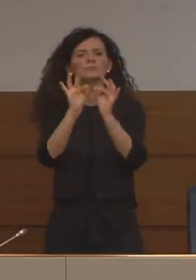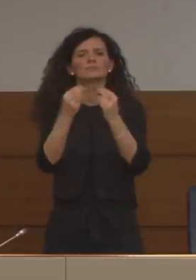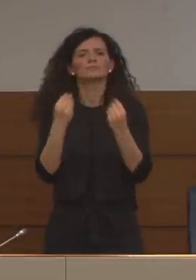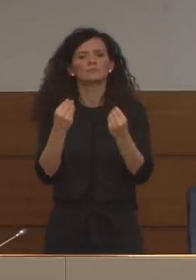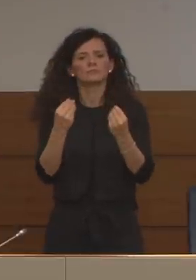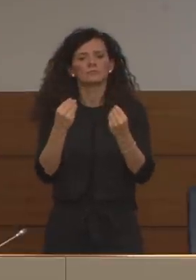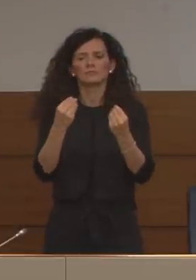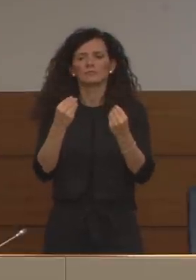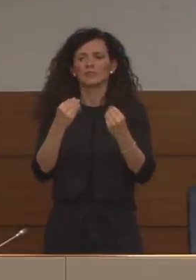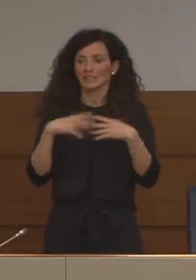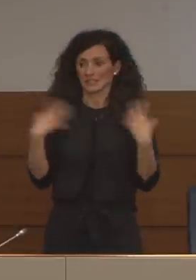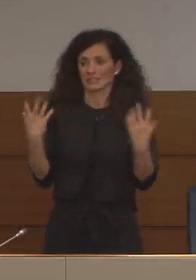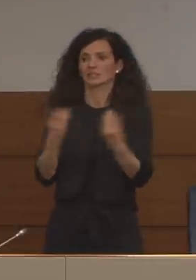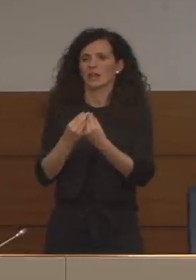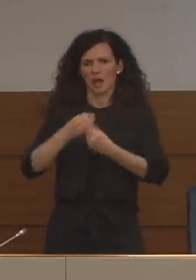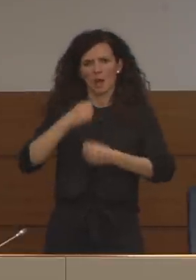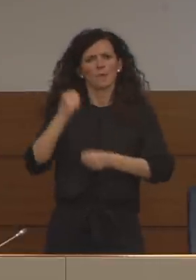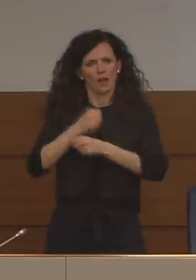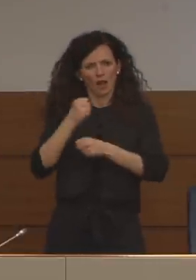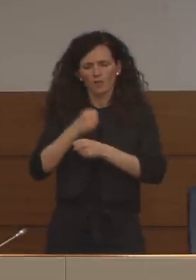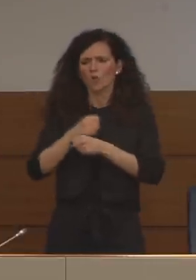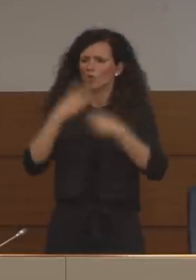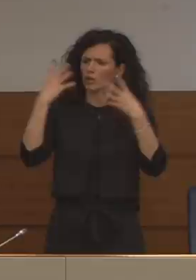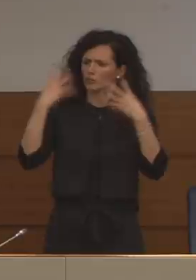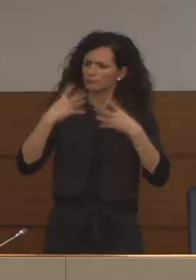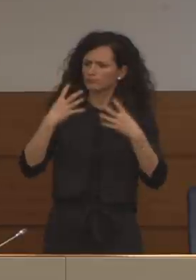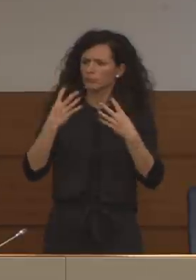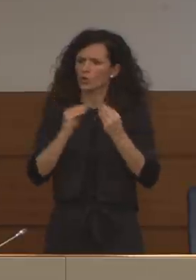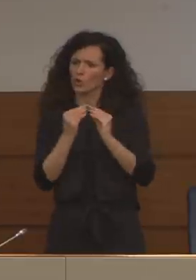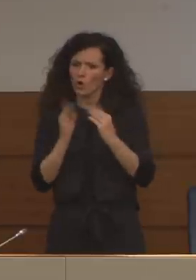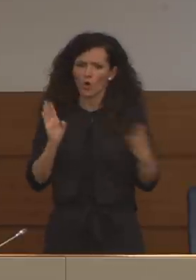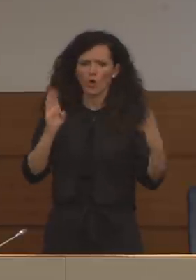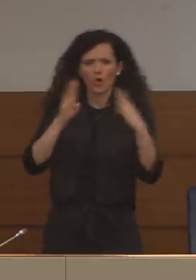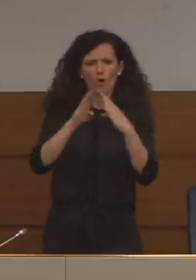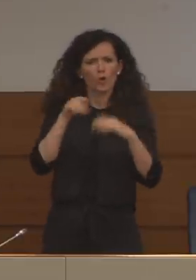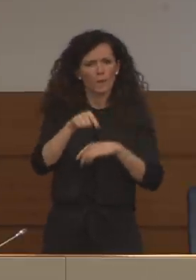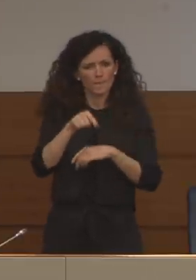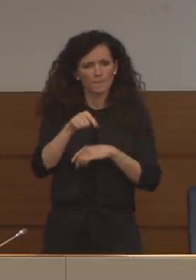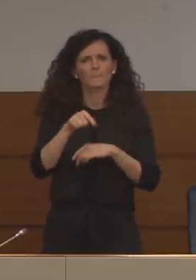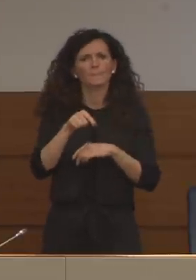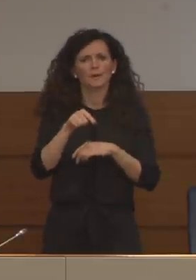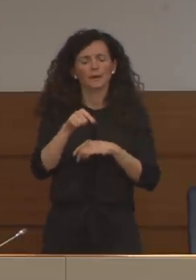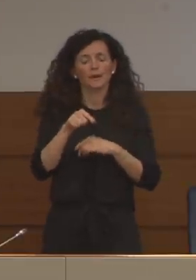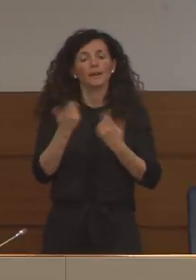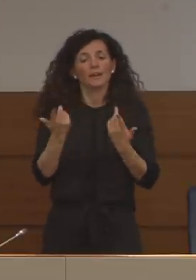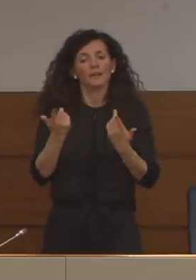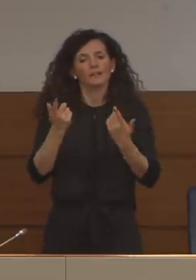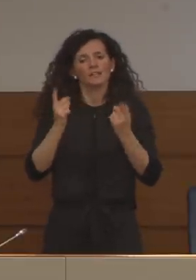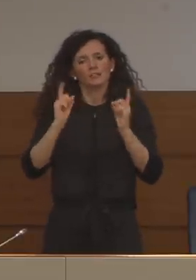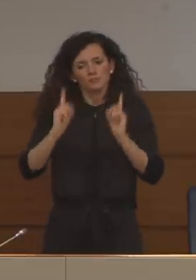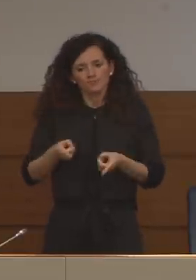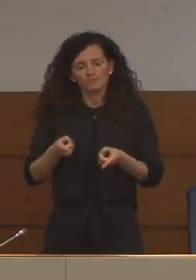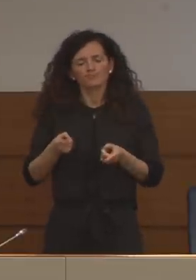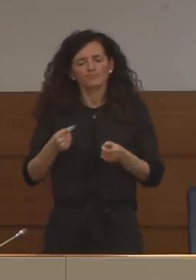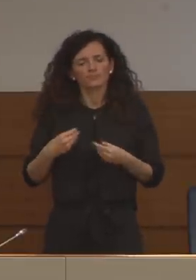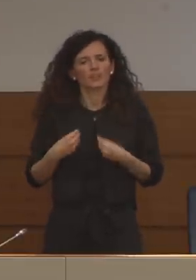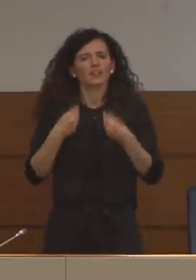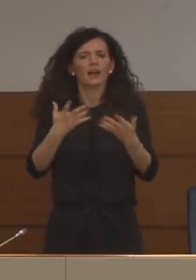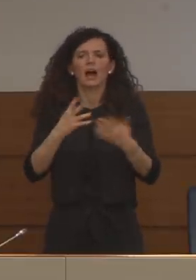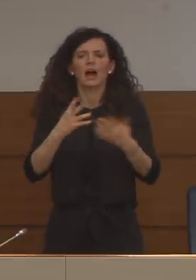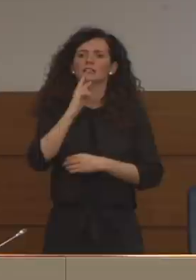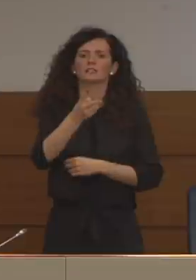ragionamenti il bisogno di dare risposte immediate